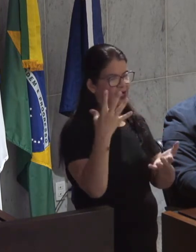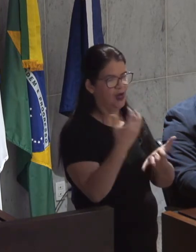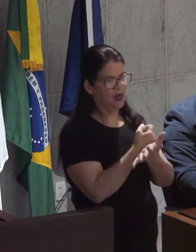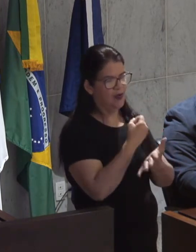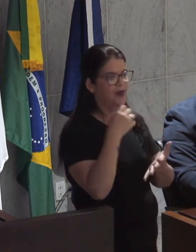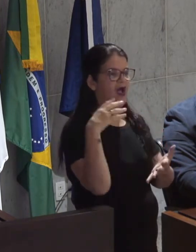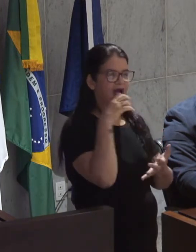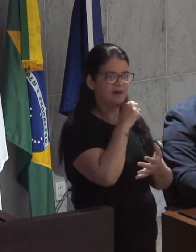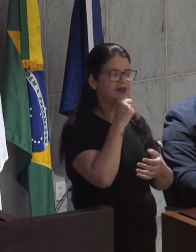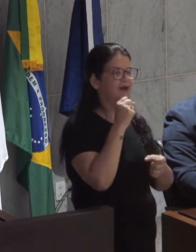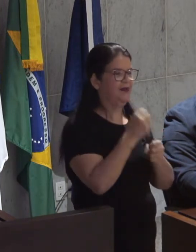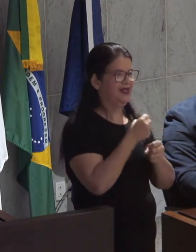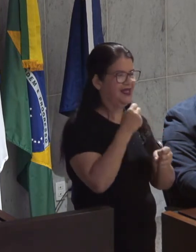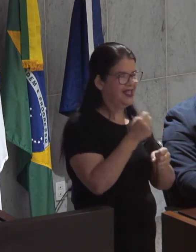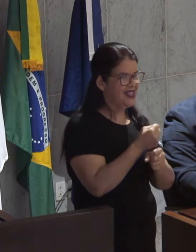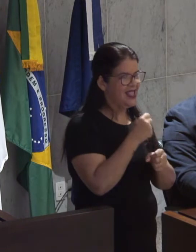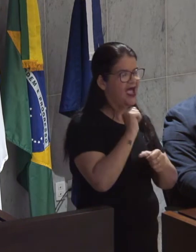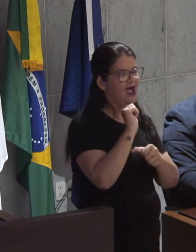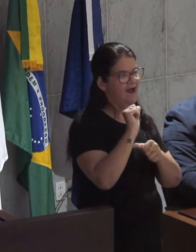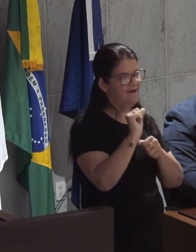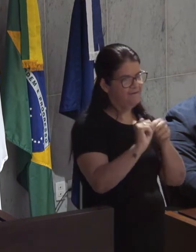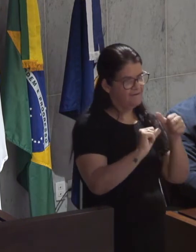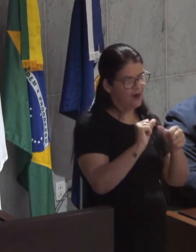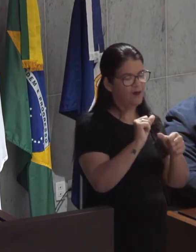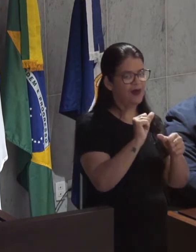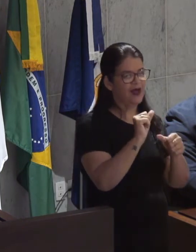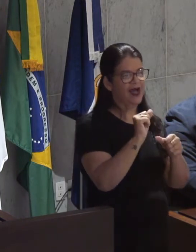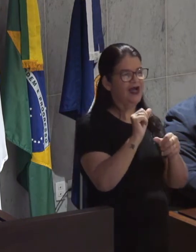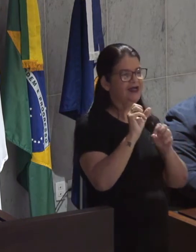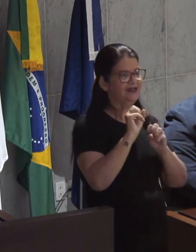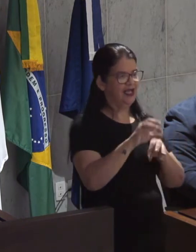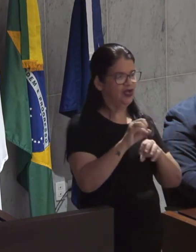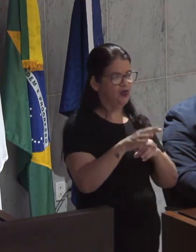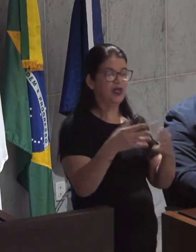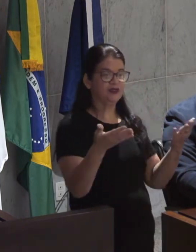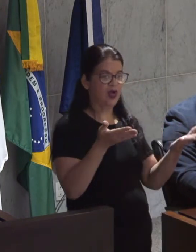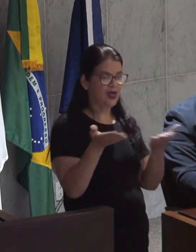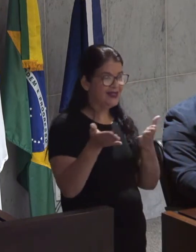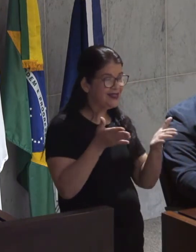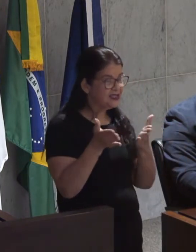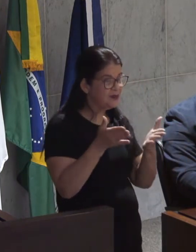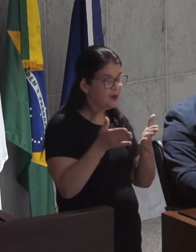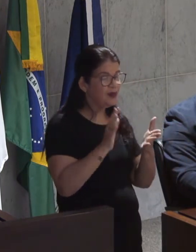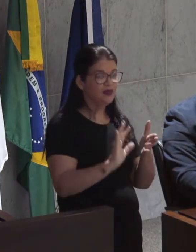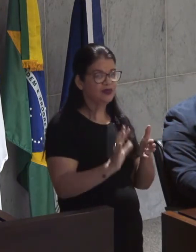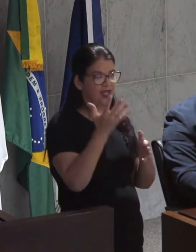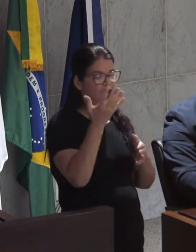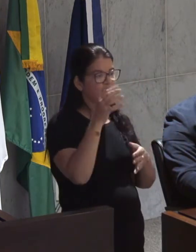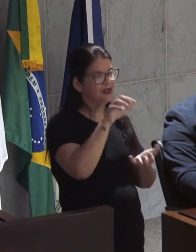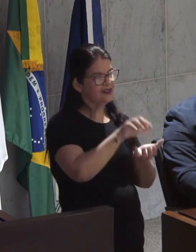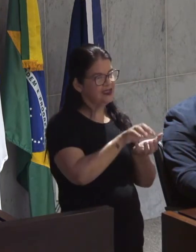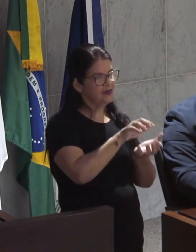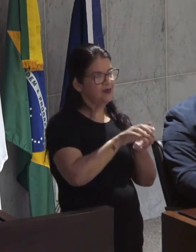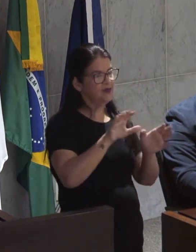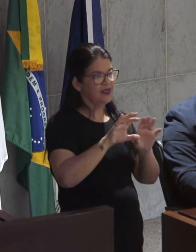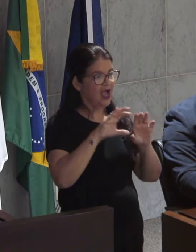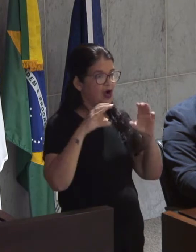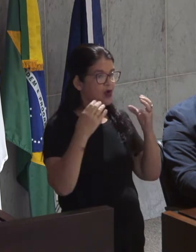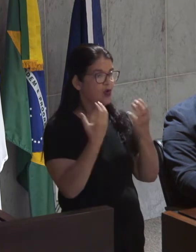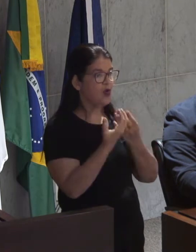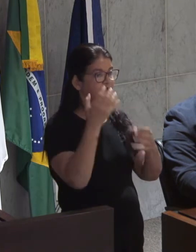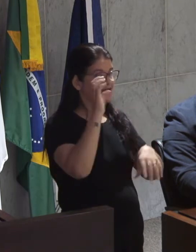veio a reforma da educação, que neste momento está acontecendo em Pernambuco, a Conferência